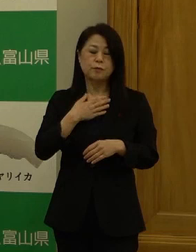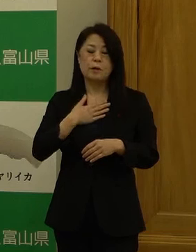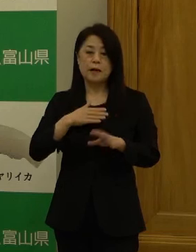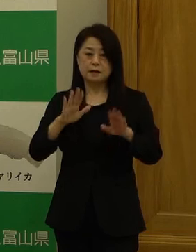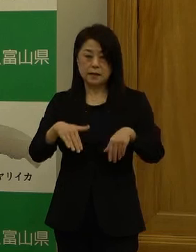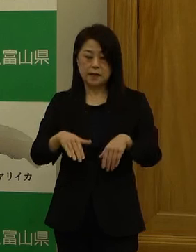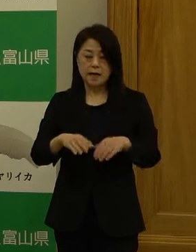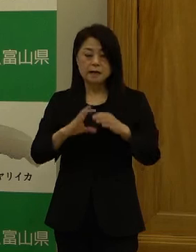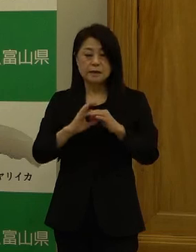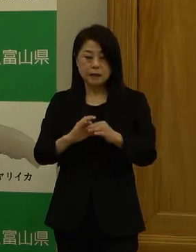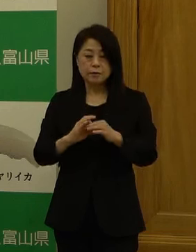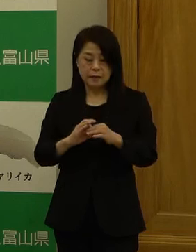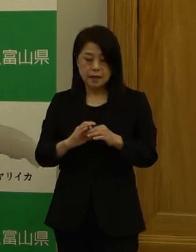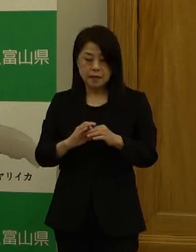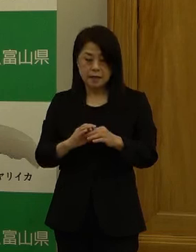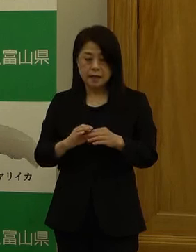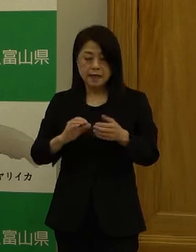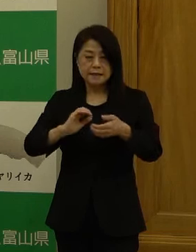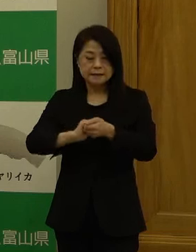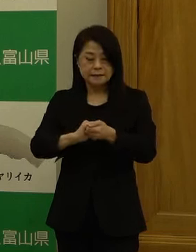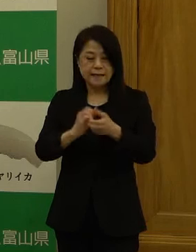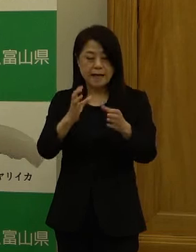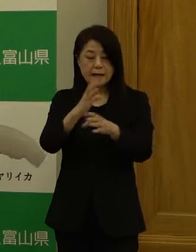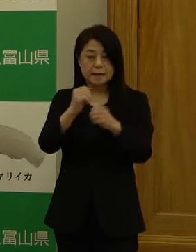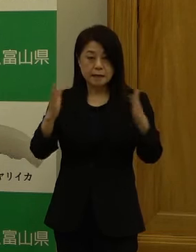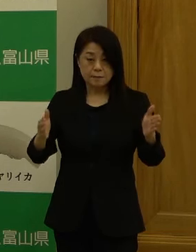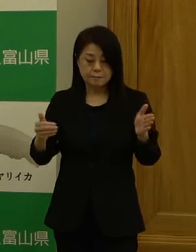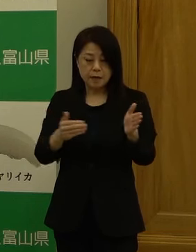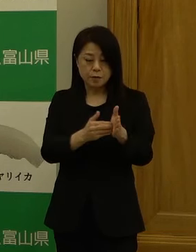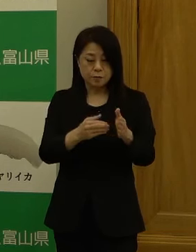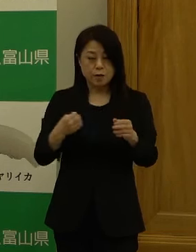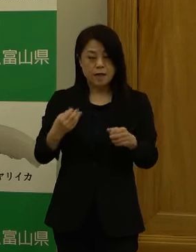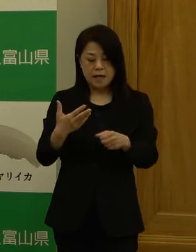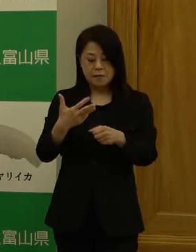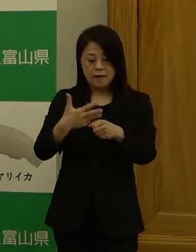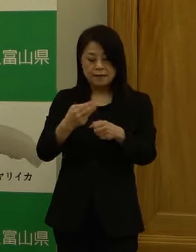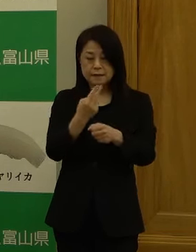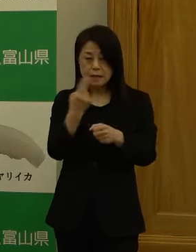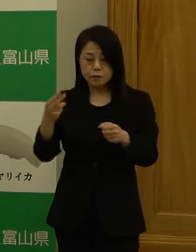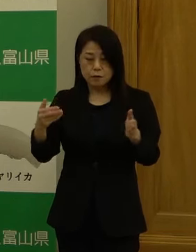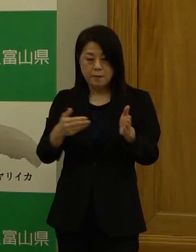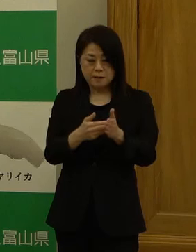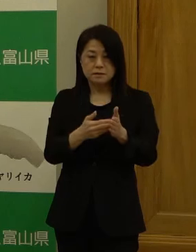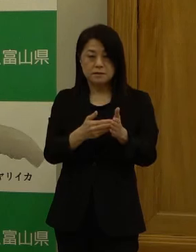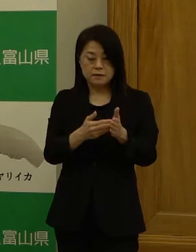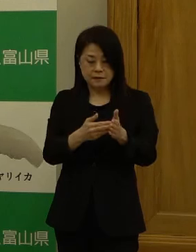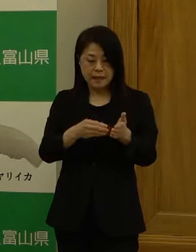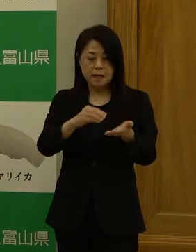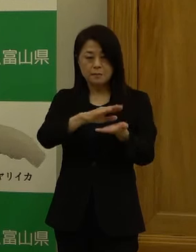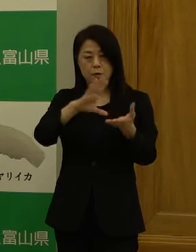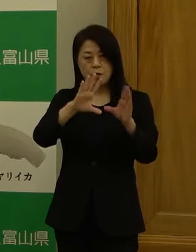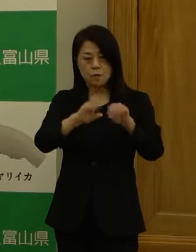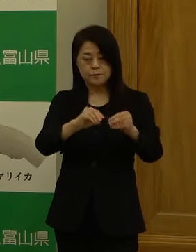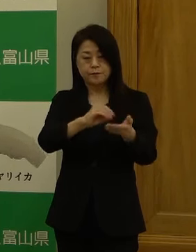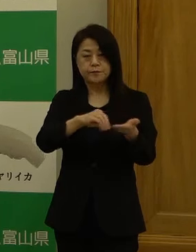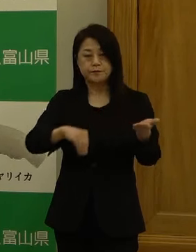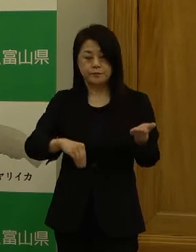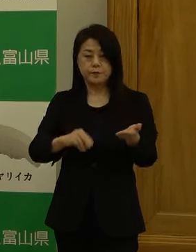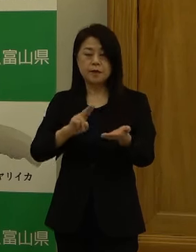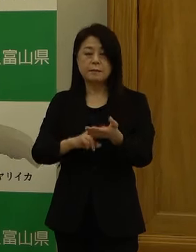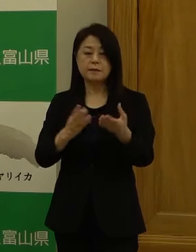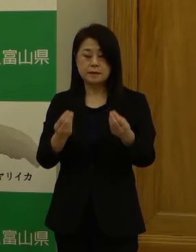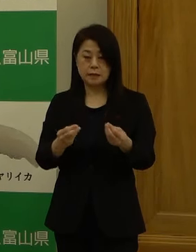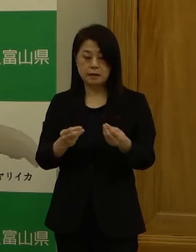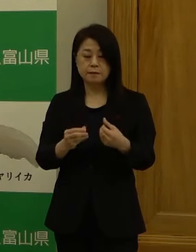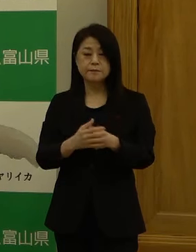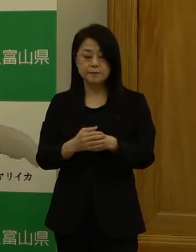の指定管理期間満了の令和 8年度末をもって廃止することとしました。 県としては現在の